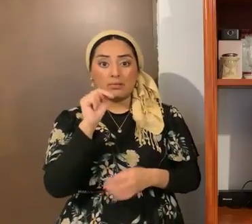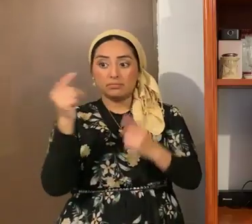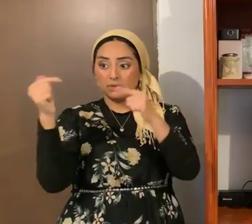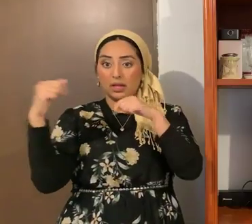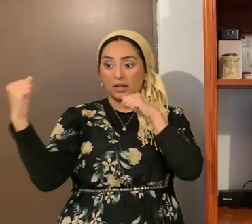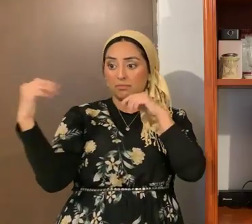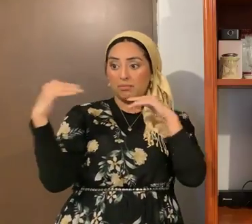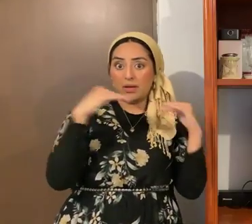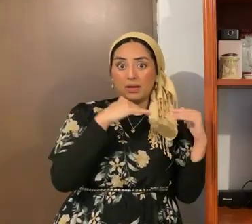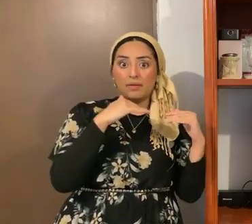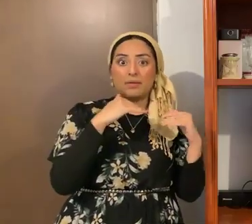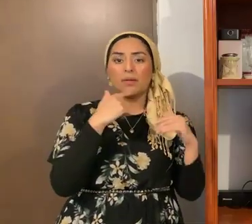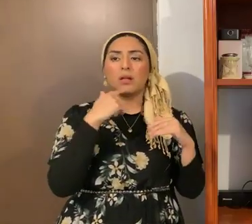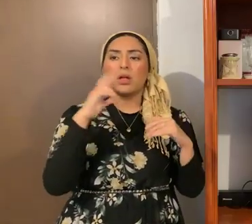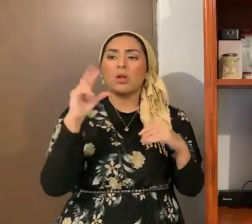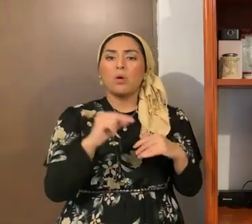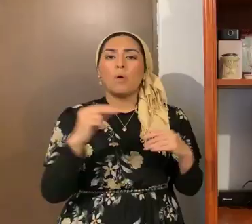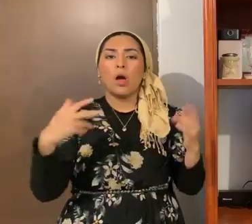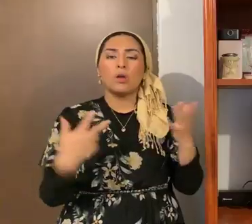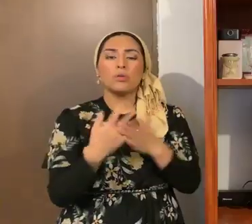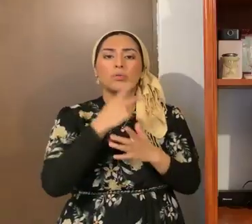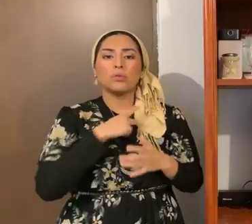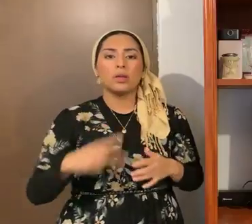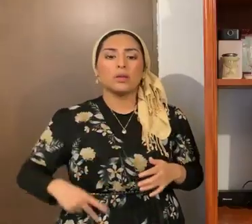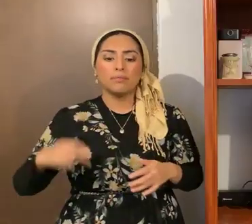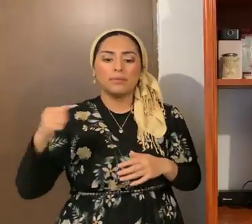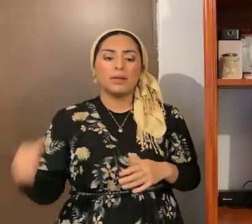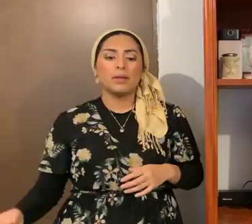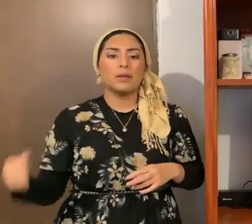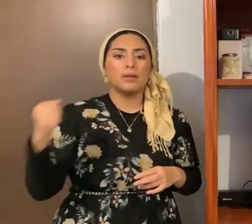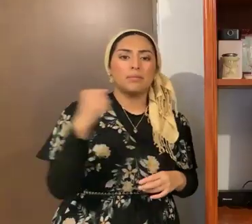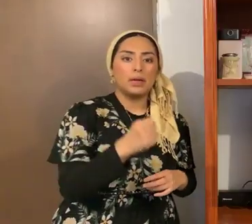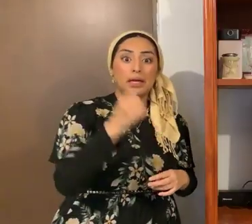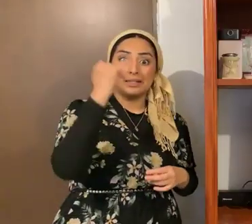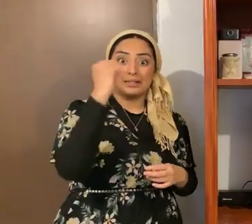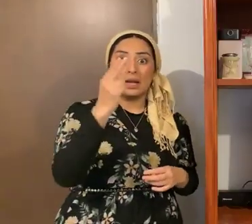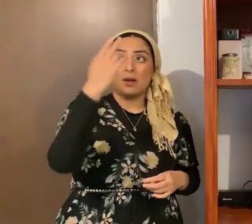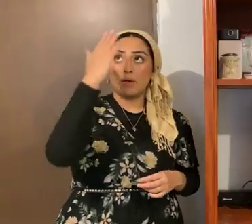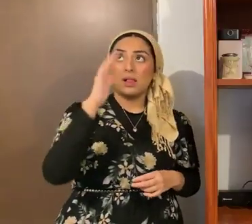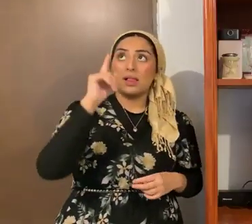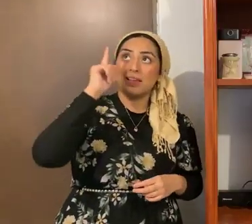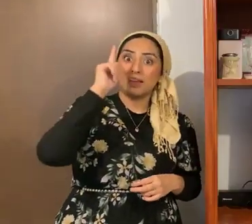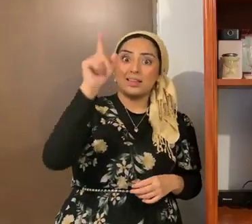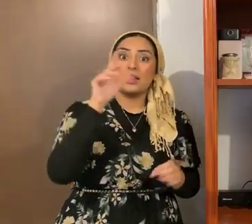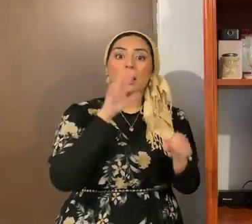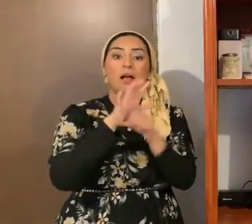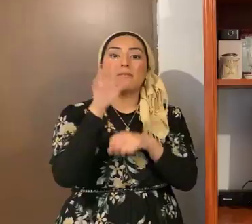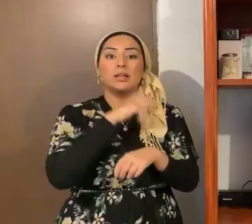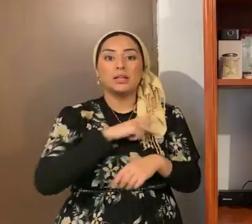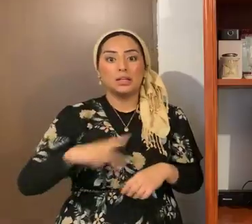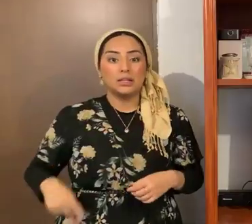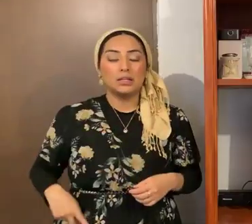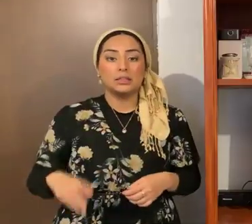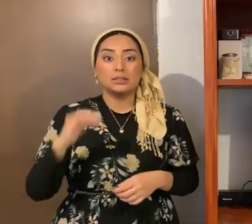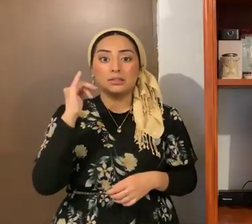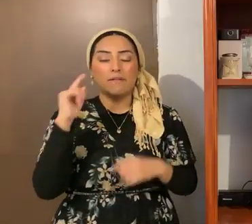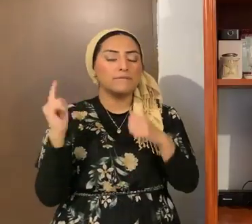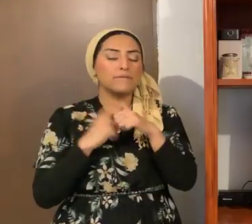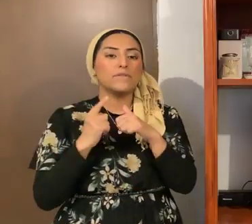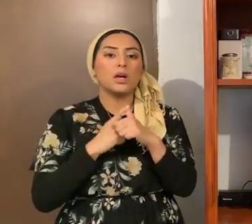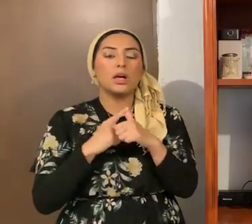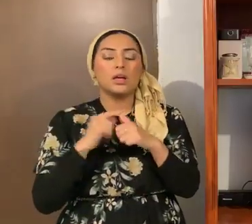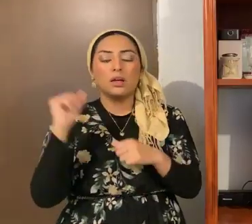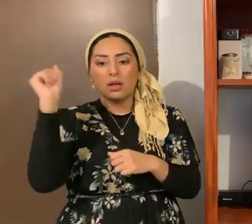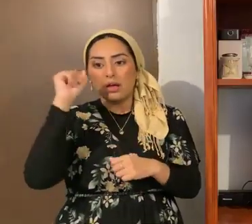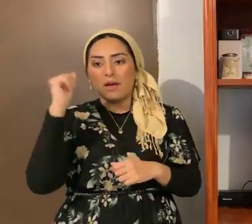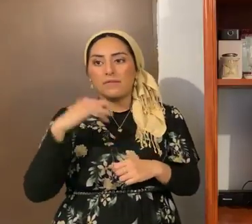dijisteis, no, sino que ha de reinar sobre nosotros un rey, siendo así que Yahweh vuestro Elohim era vuestro rey. Entonces, eso es lo que ofendió. En primer lugar,